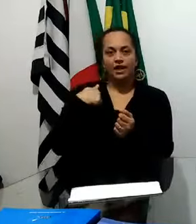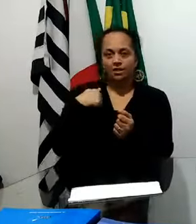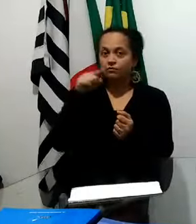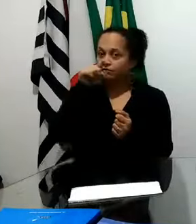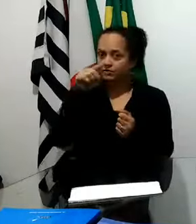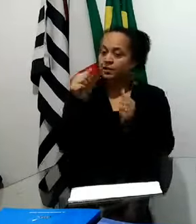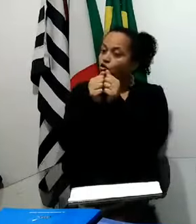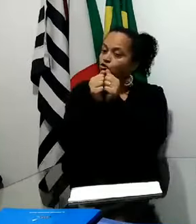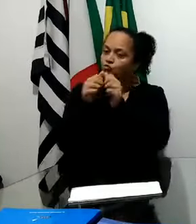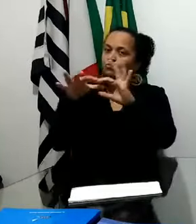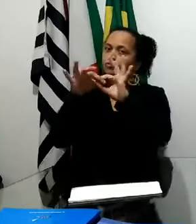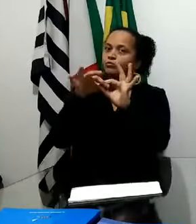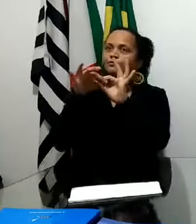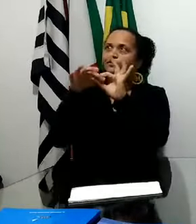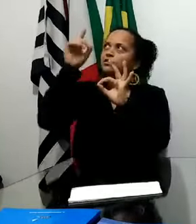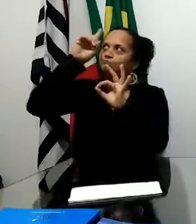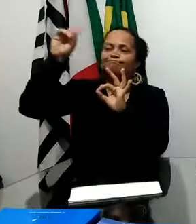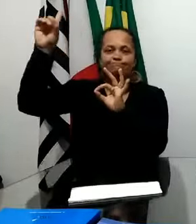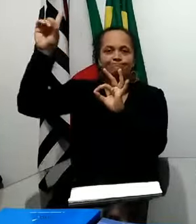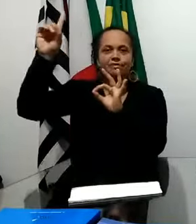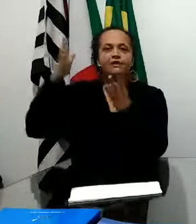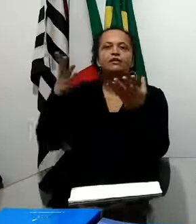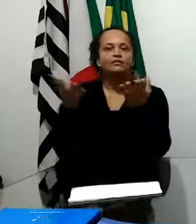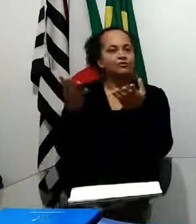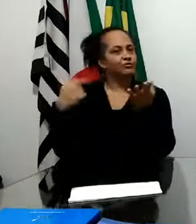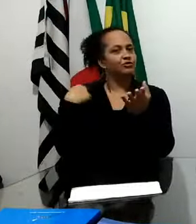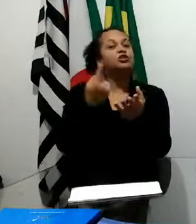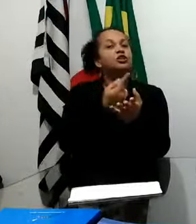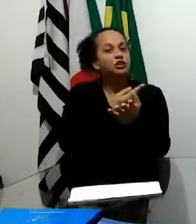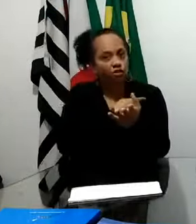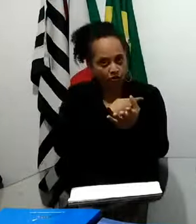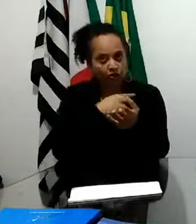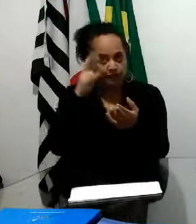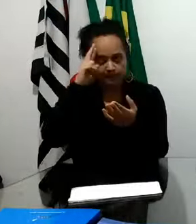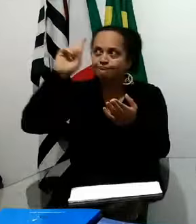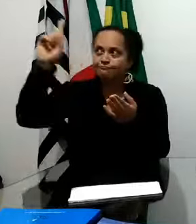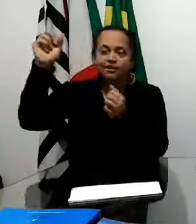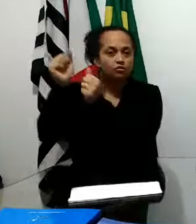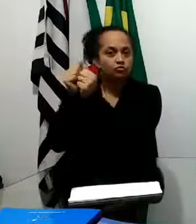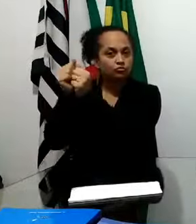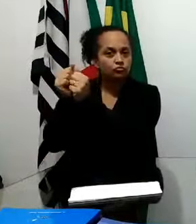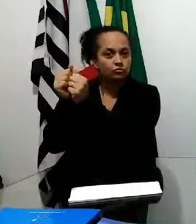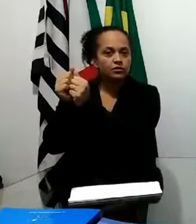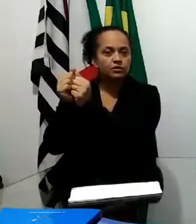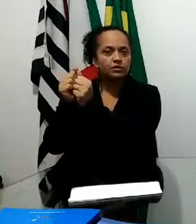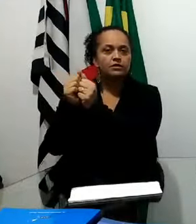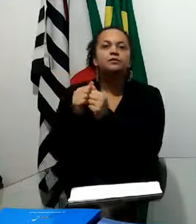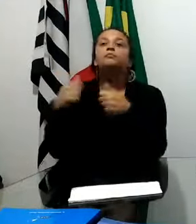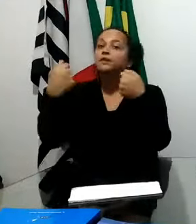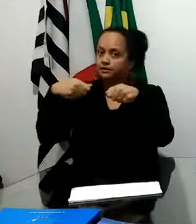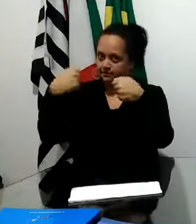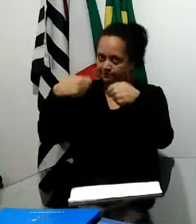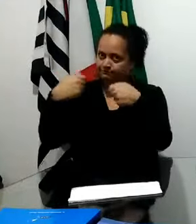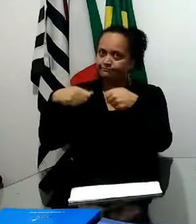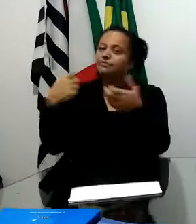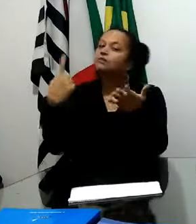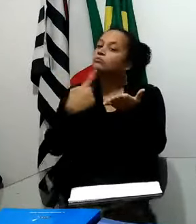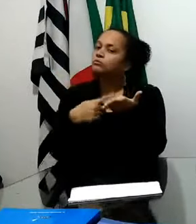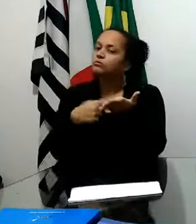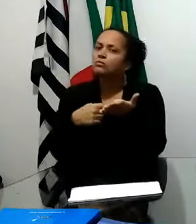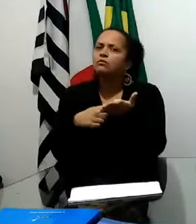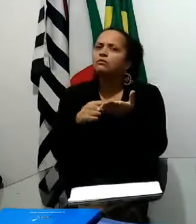Cristo. Hoje nós somos igreja do Senhor. Neste tempo, neste momento, com um propósito. Você já